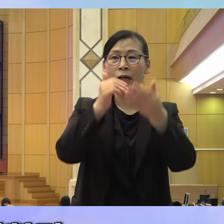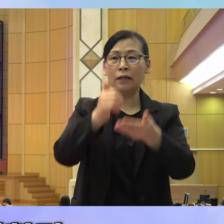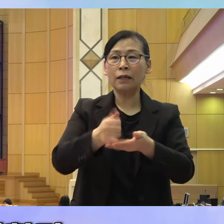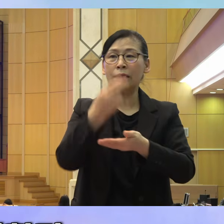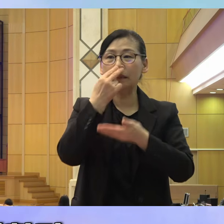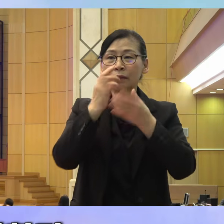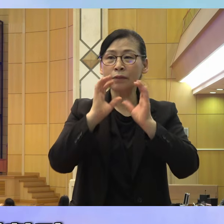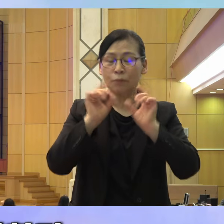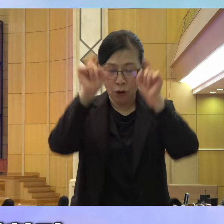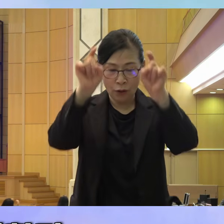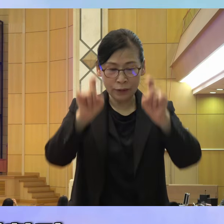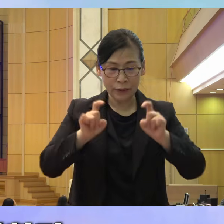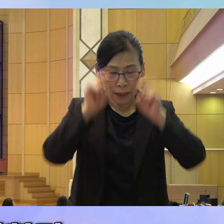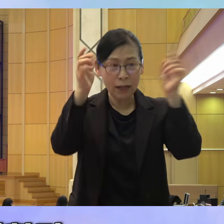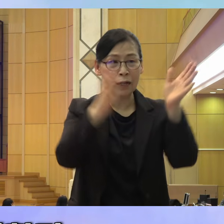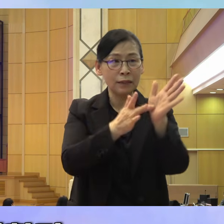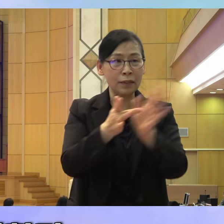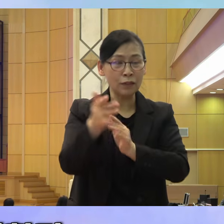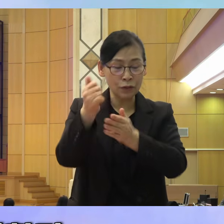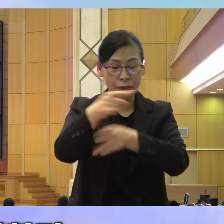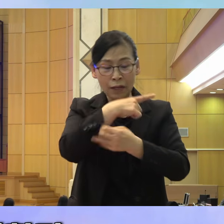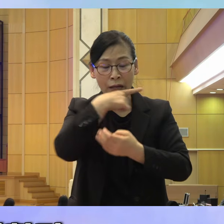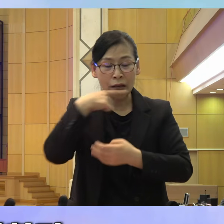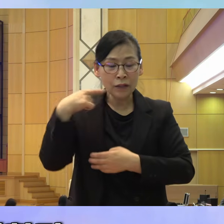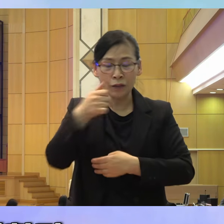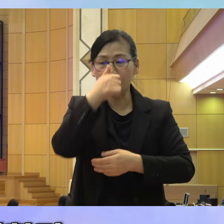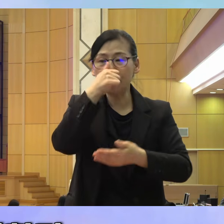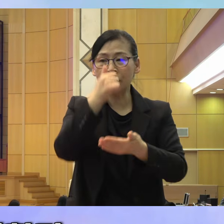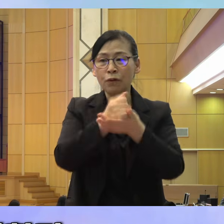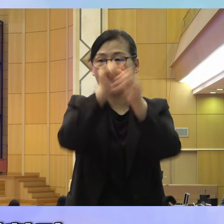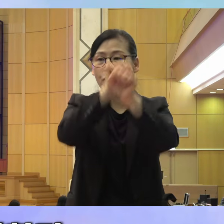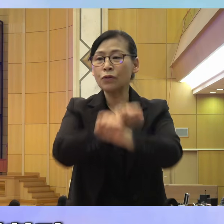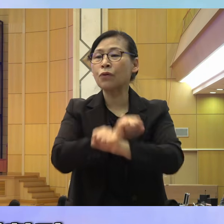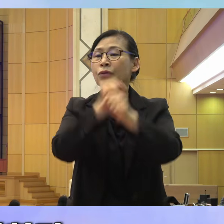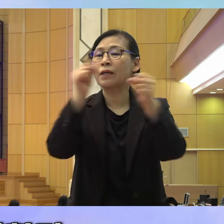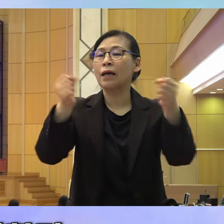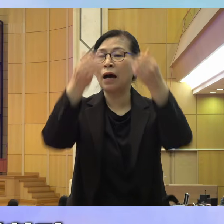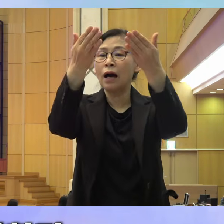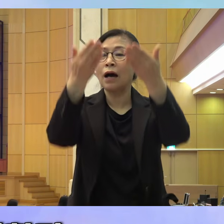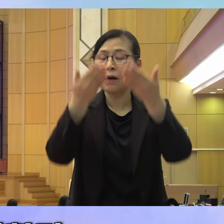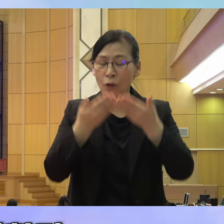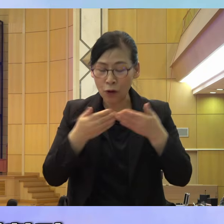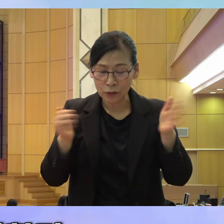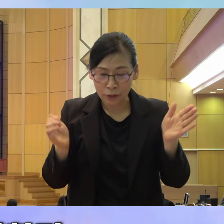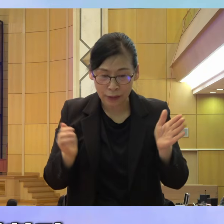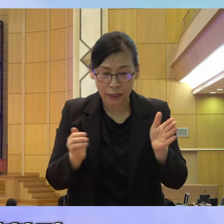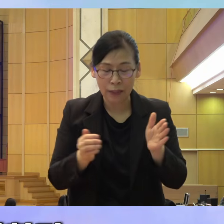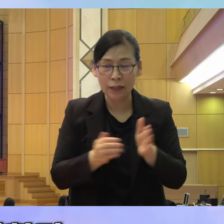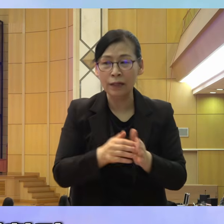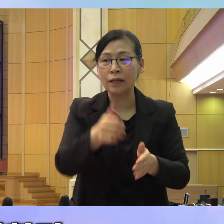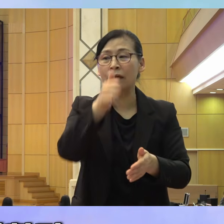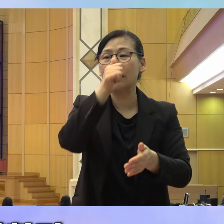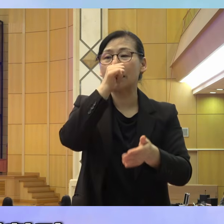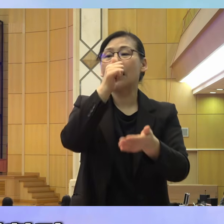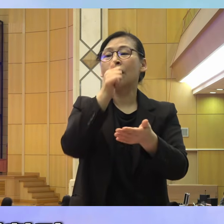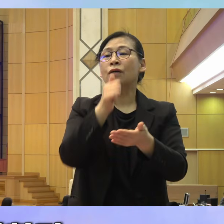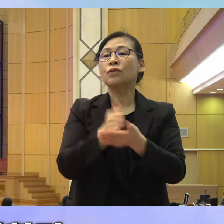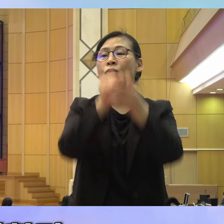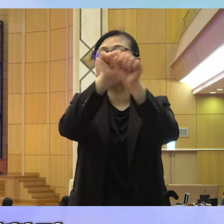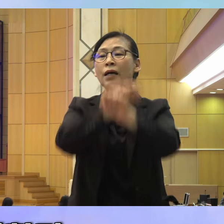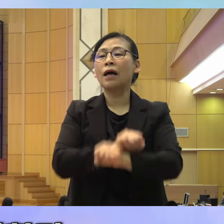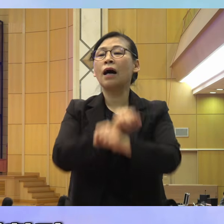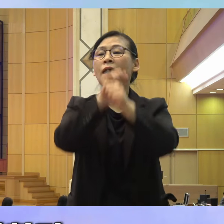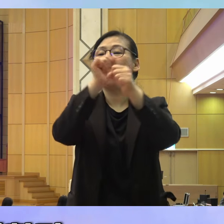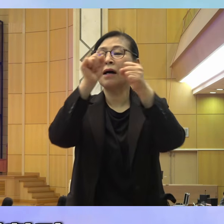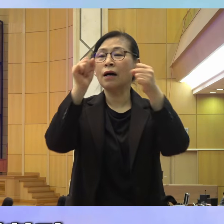거룩한 하나님 어린 양 예수의 그 피로 속죄함 얻었네.